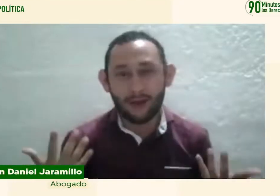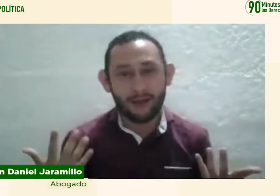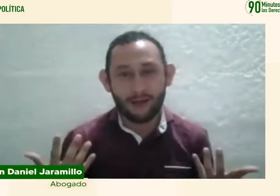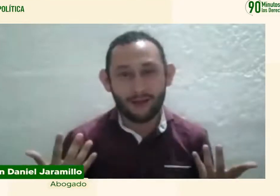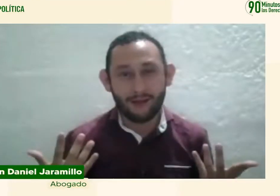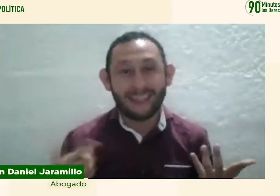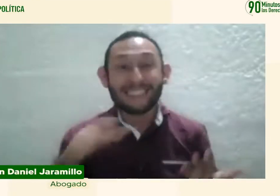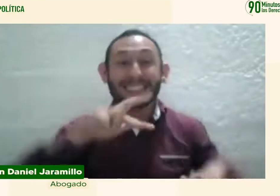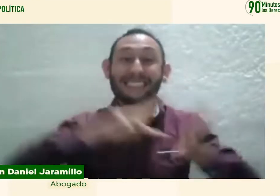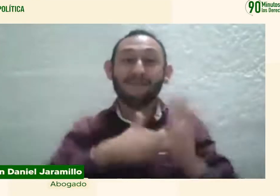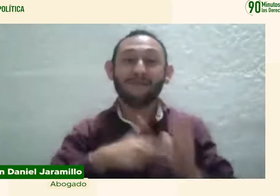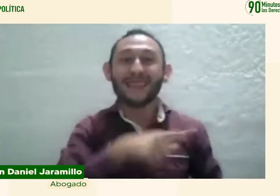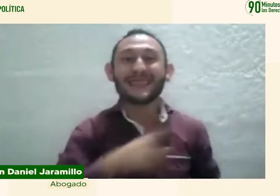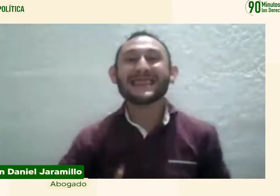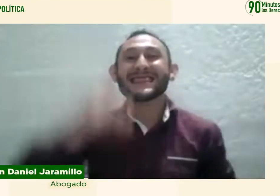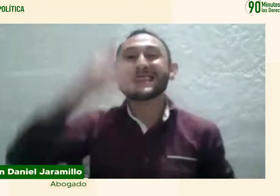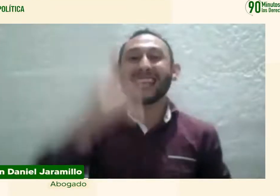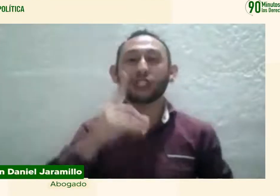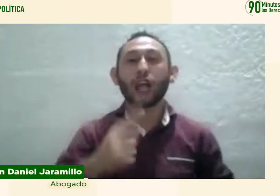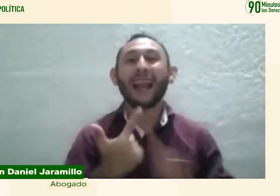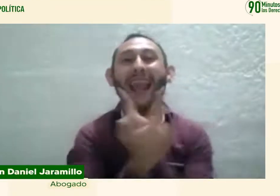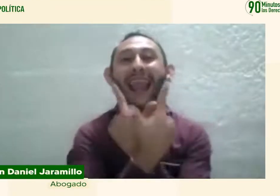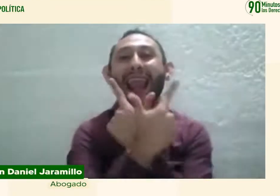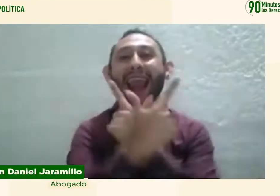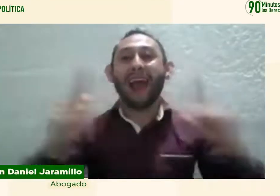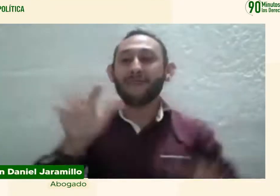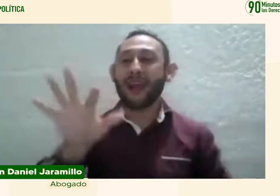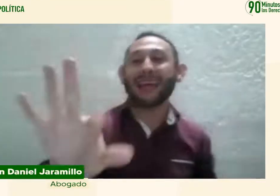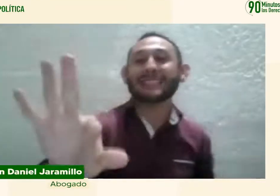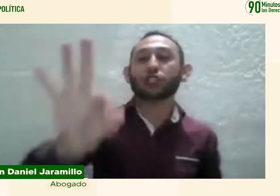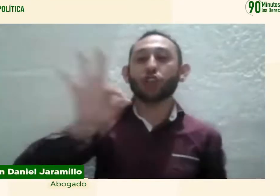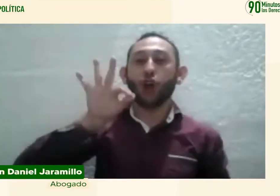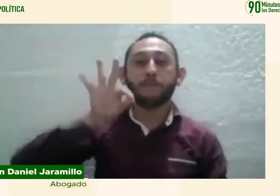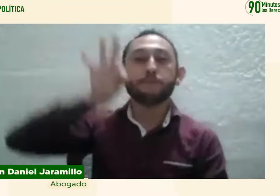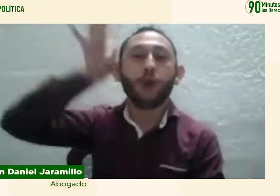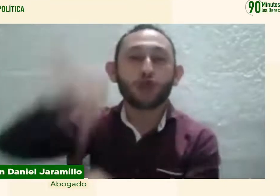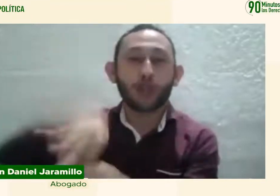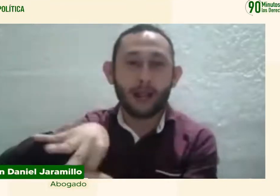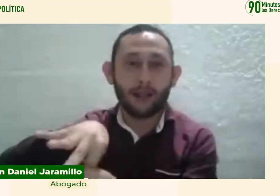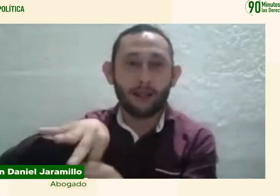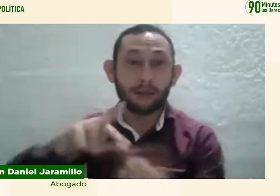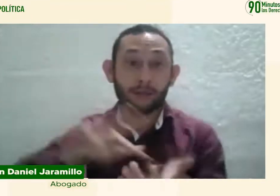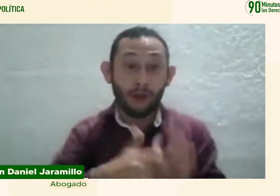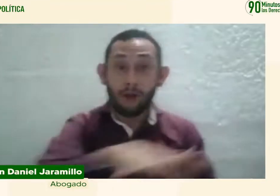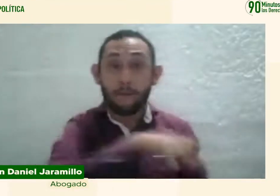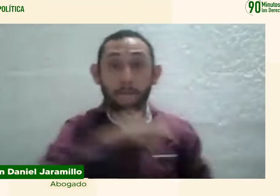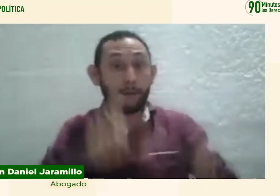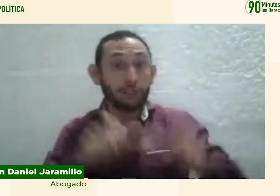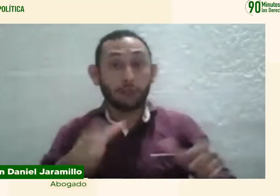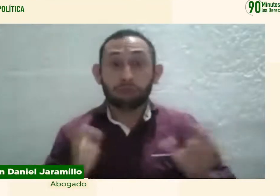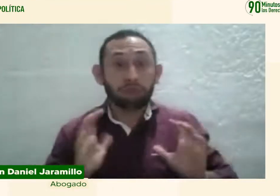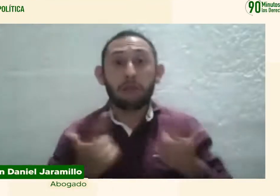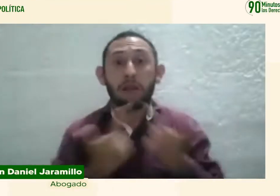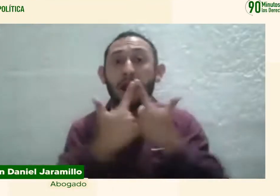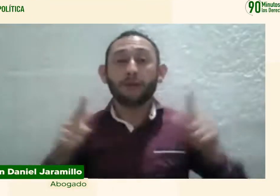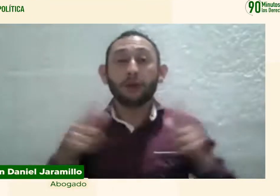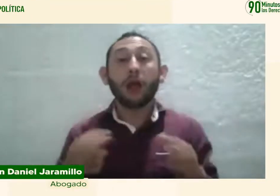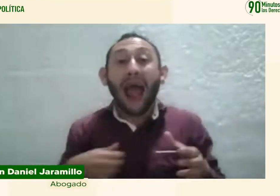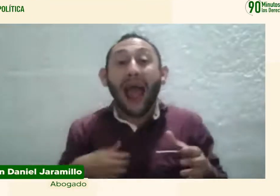entonces se les va a brindar un se les va a favorecer el trabajo la idea no es esa la idea es que